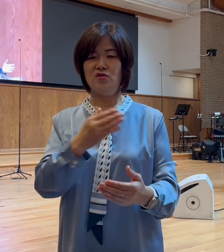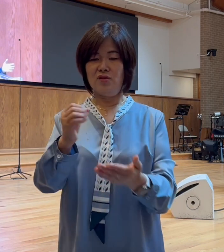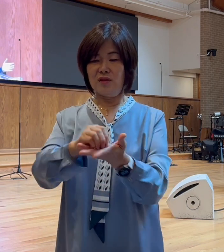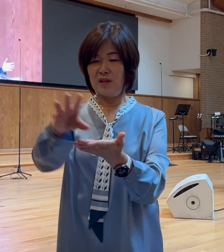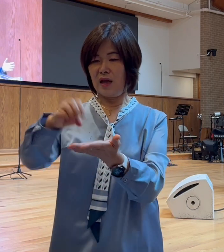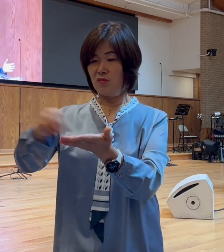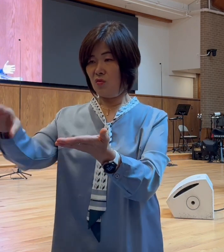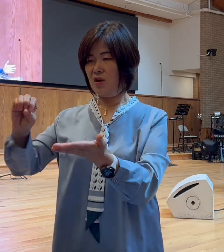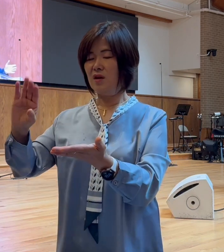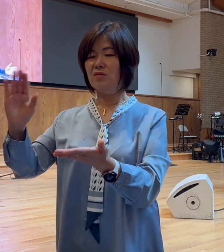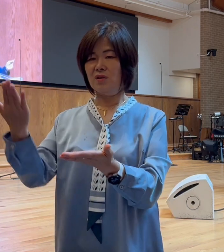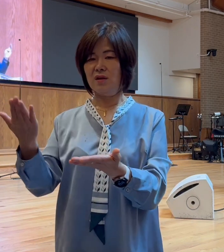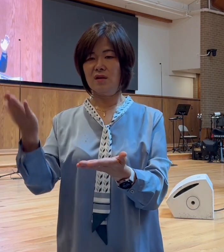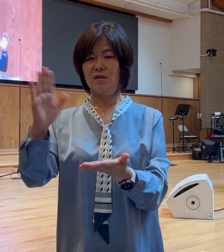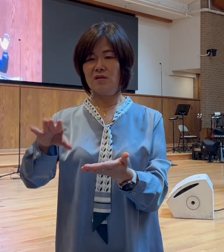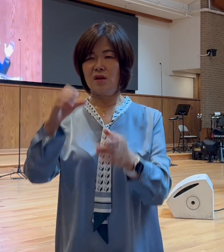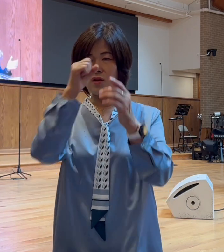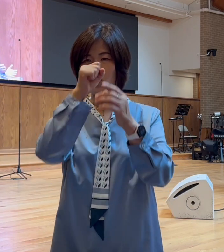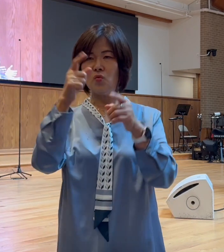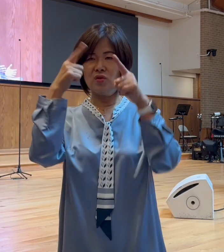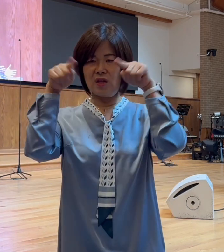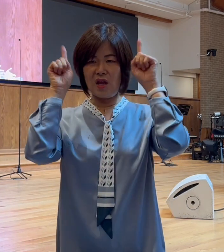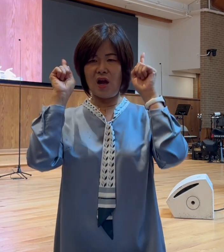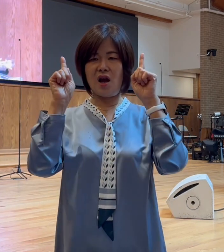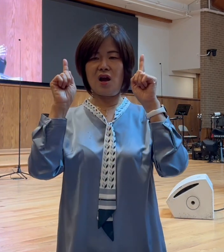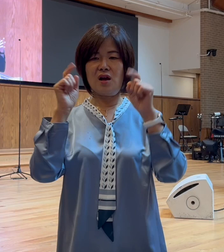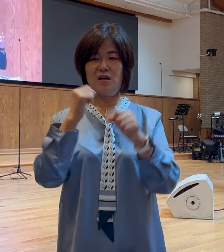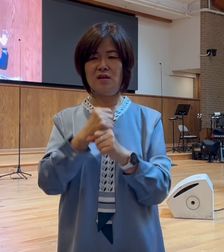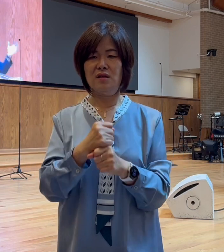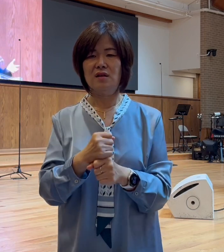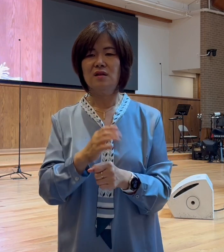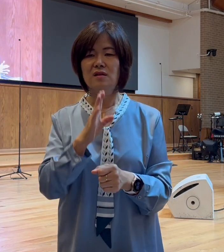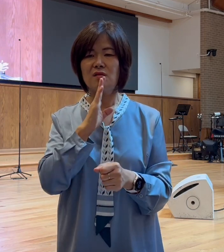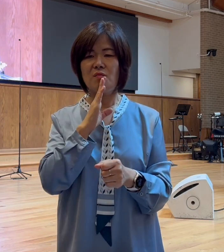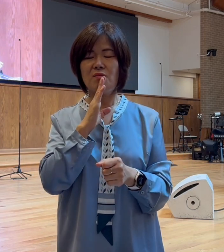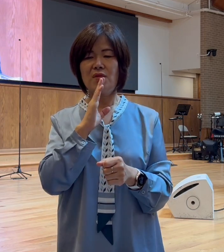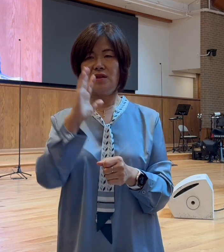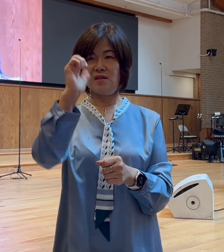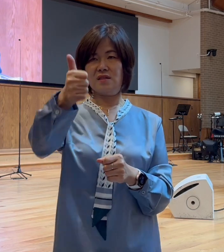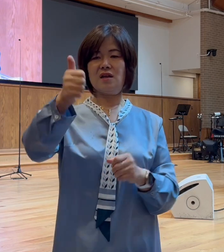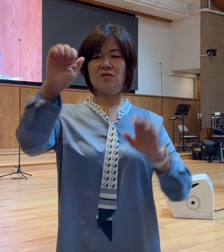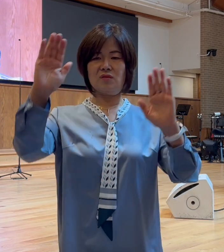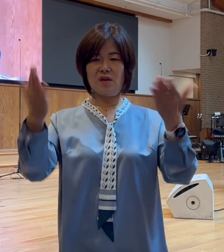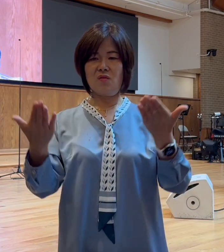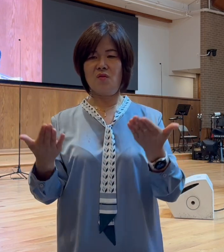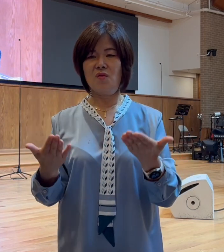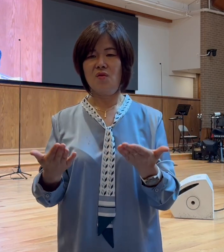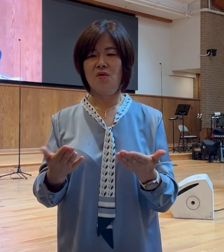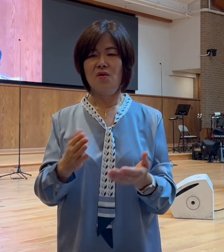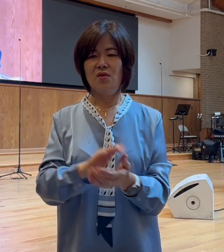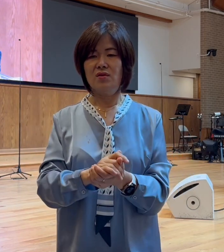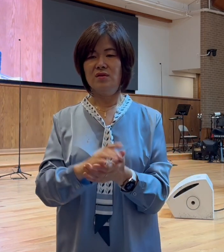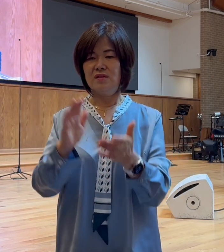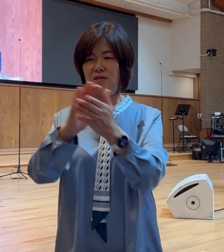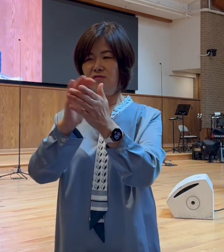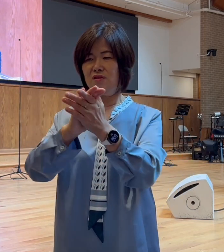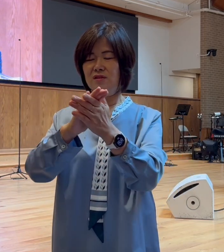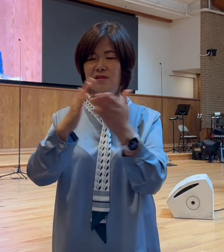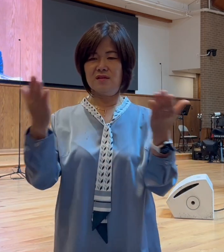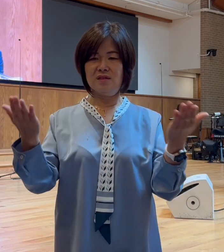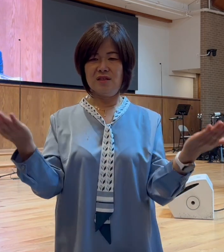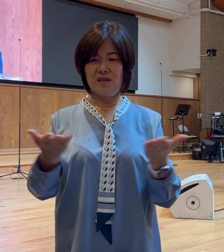되는 건데, 좋은 대학을 나온 분이 예를 들어서 검사장이 되고, 한 사람은 친구는 이제 기업의